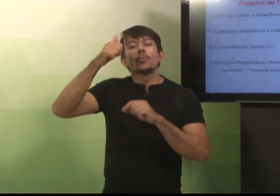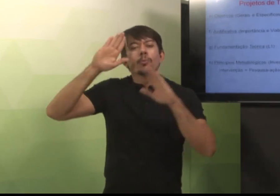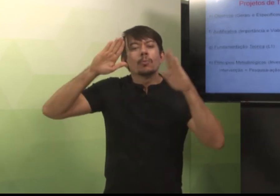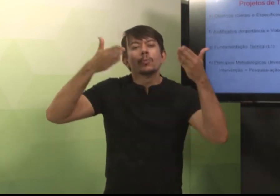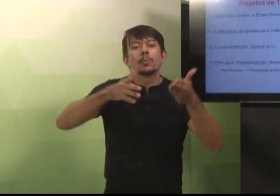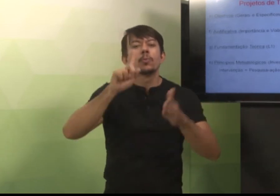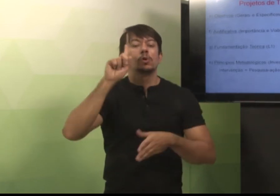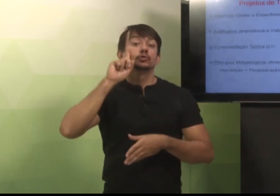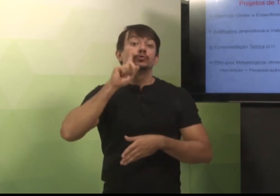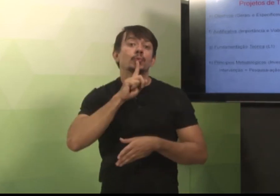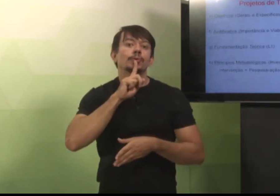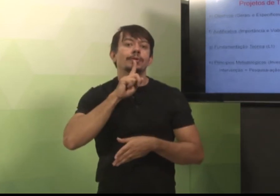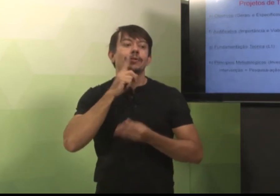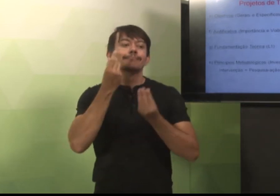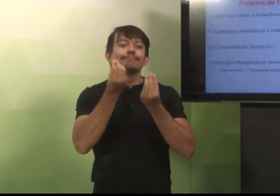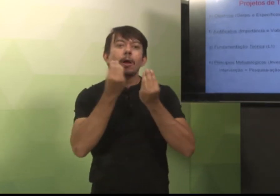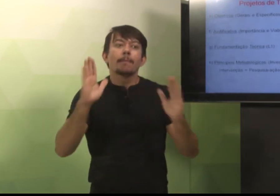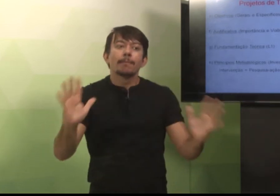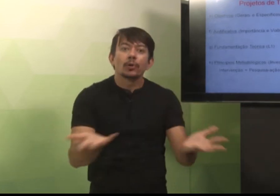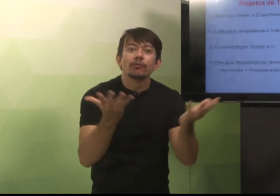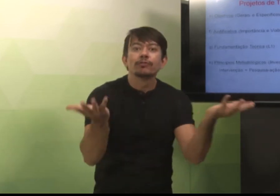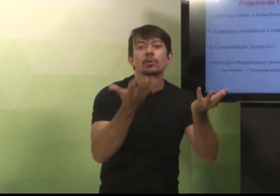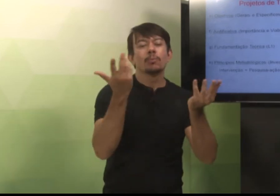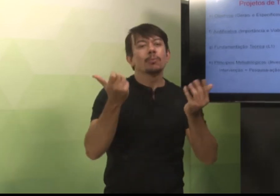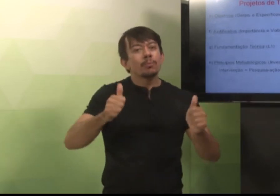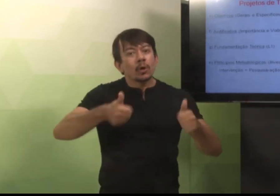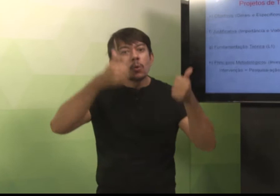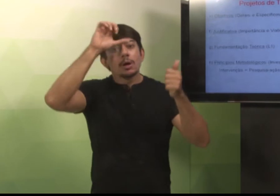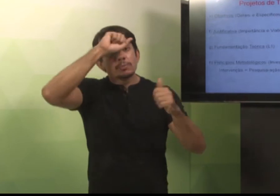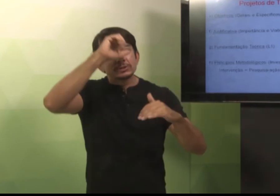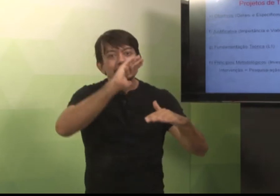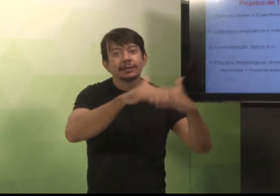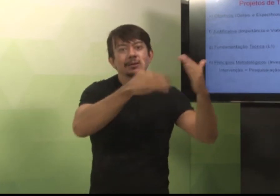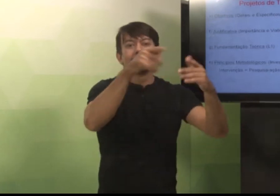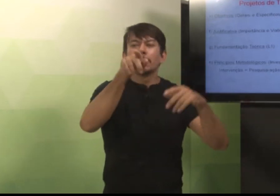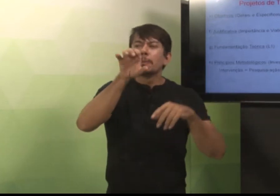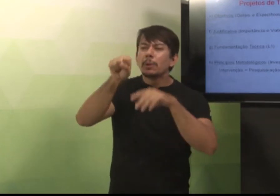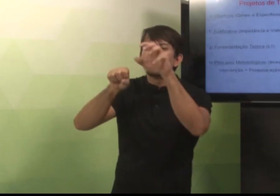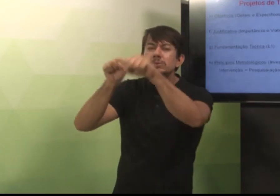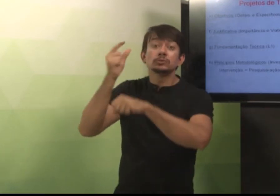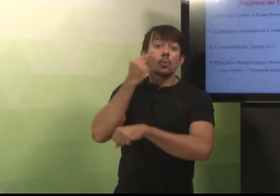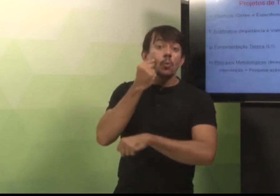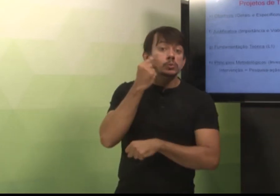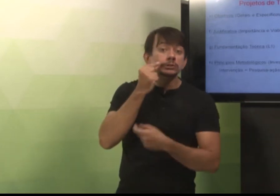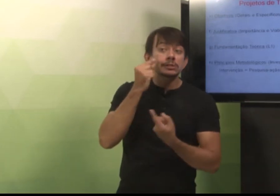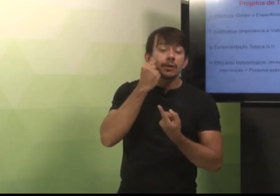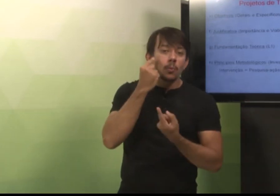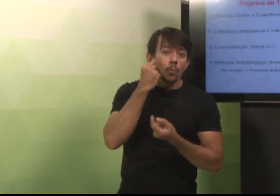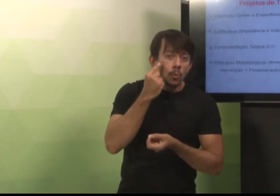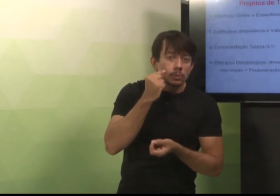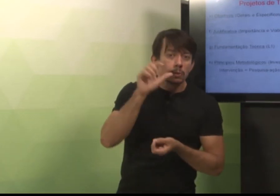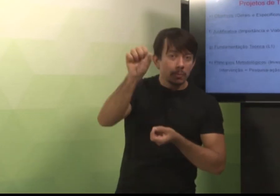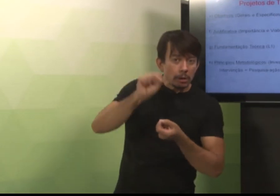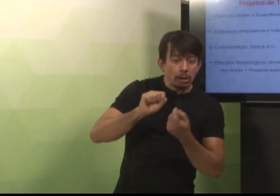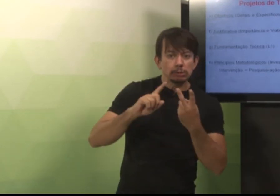Sobre o ensino da L1, L2 para surdos. Então, você vai trabalhar com autores que falam sobre isso, por